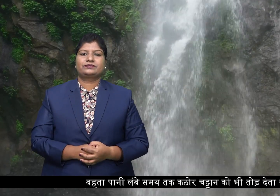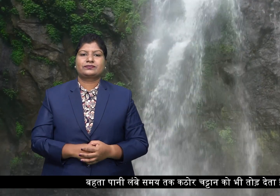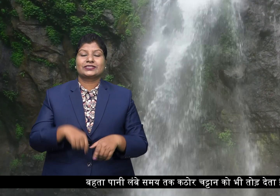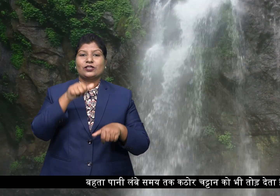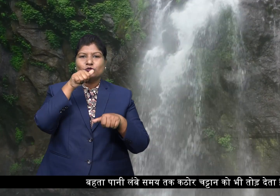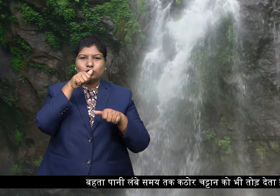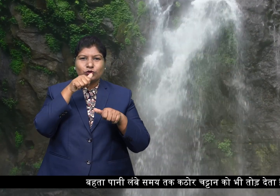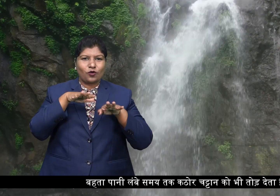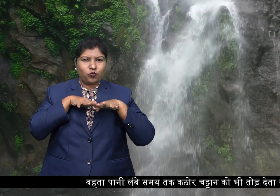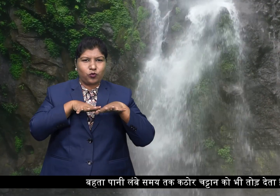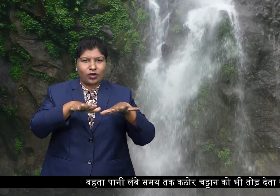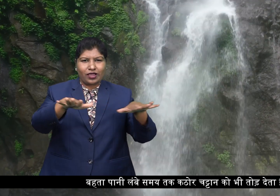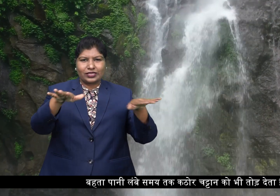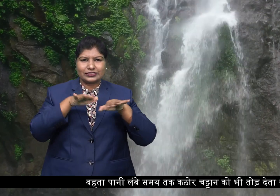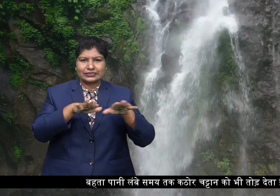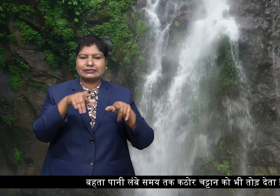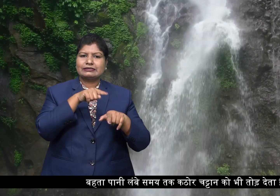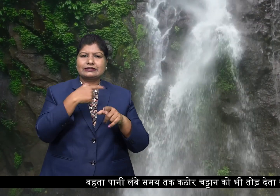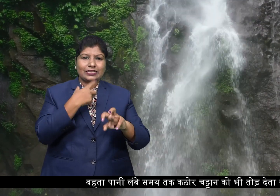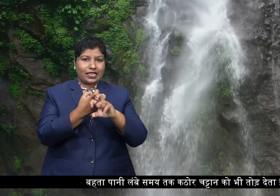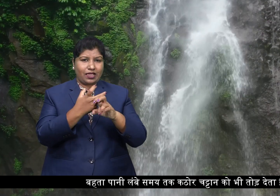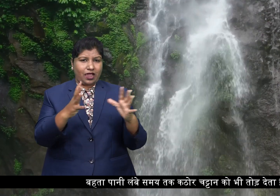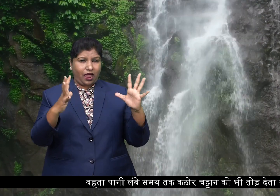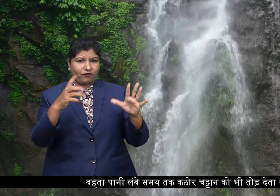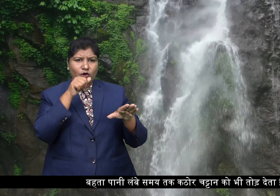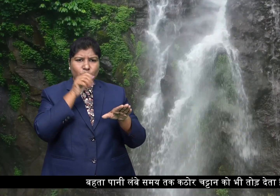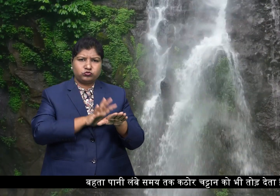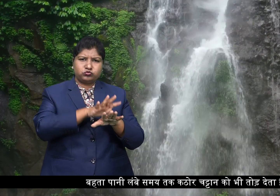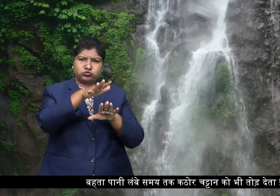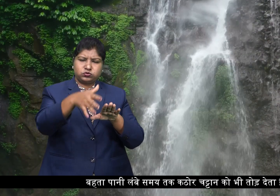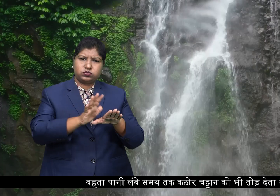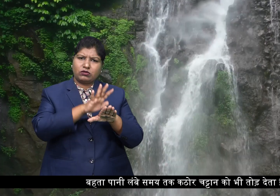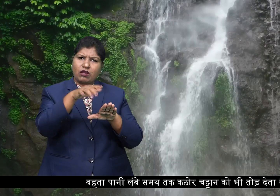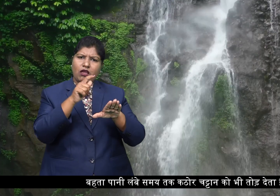बहता पानी लंबे समय तक कठोर चट्टान को भी तोड़ देता है।